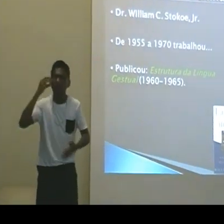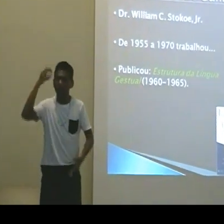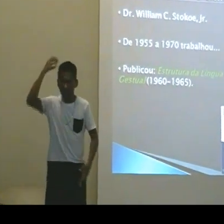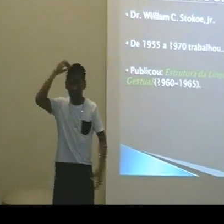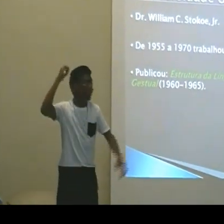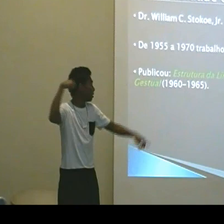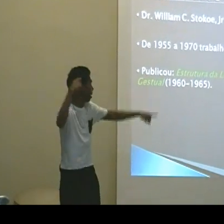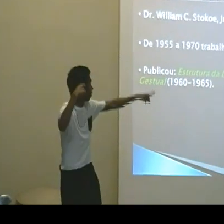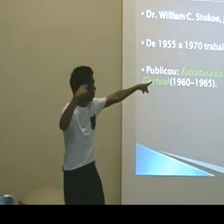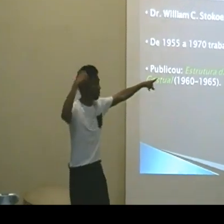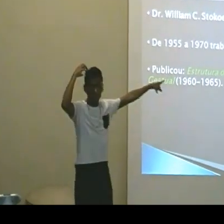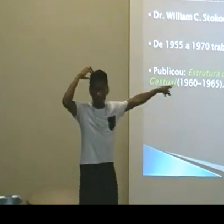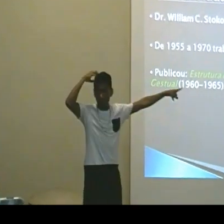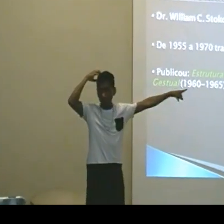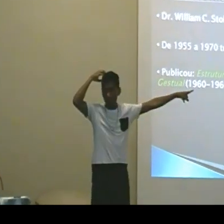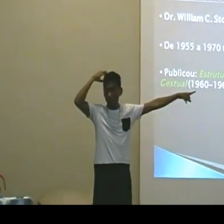William Stokely Jr.,